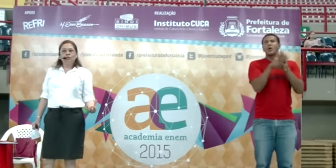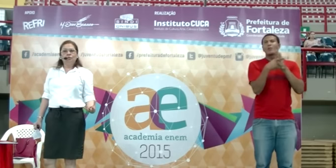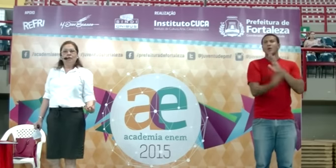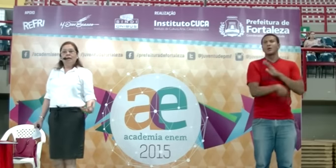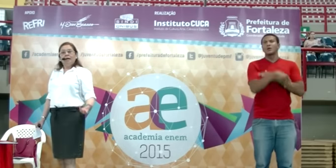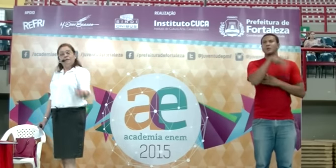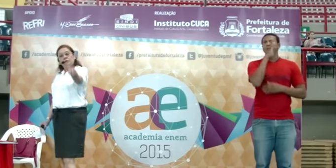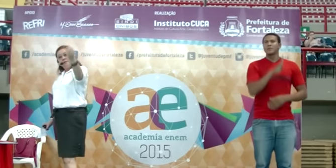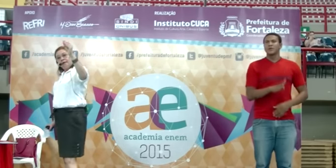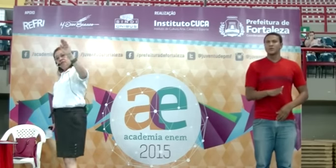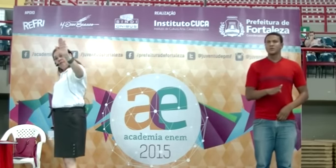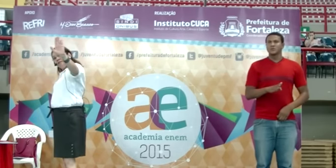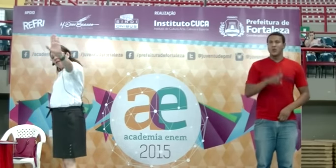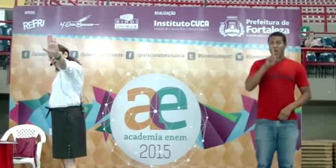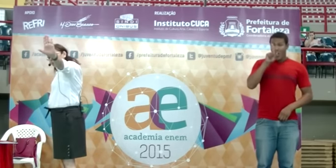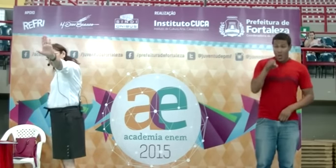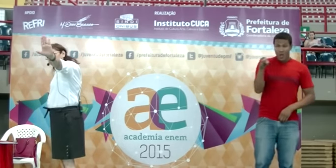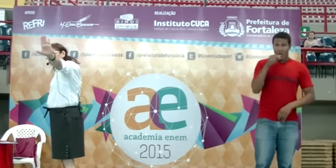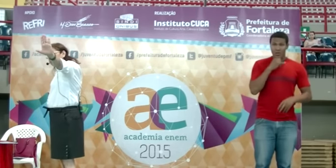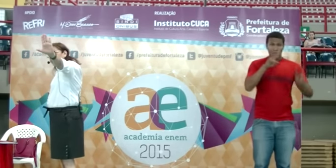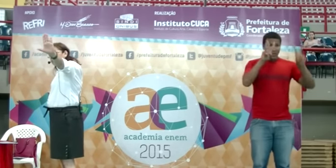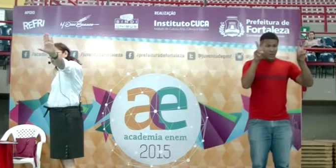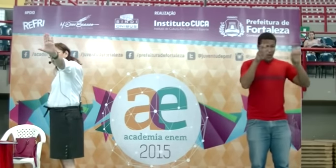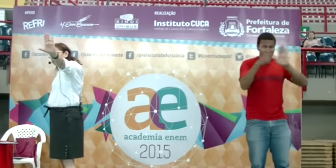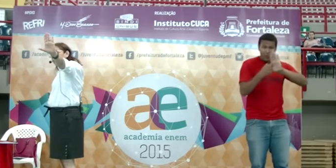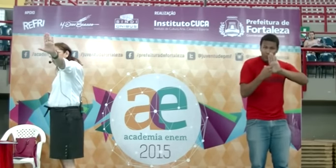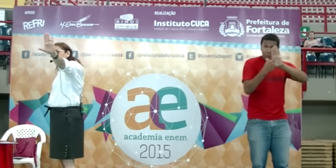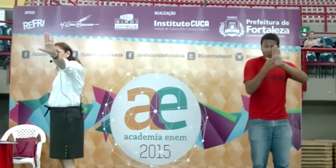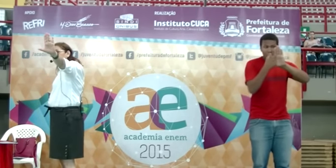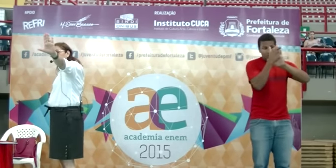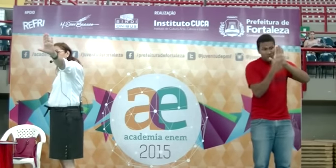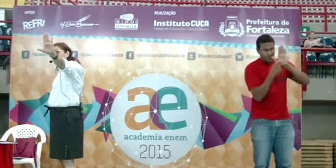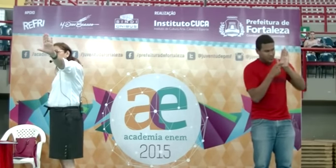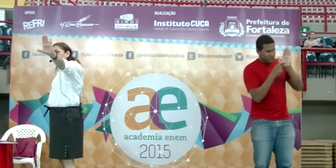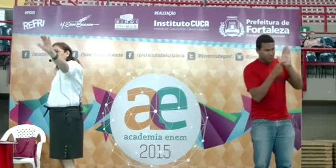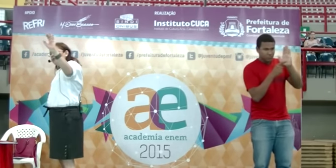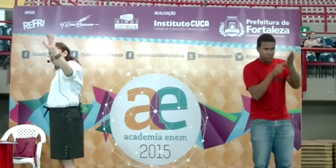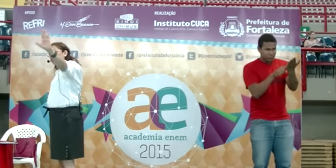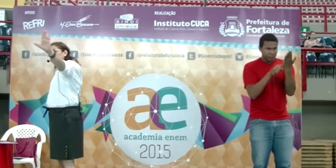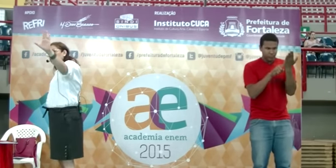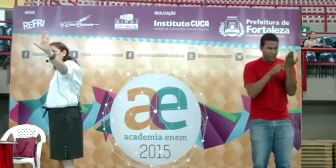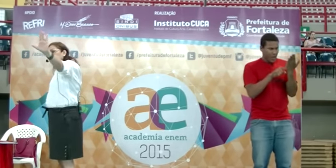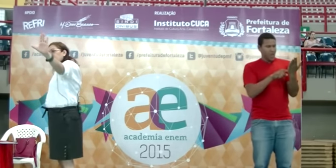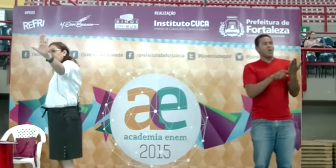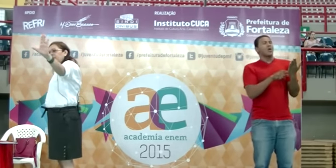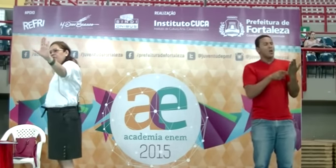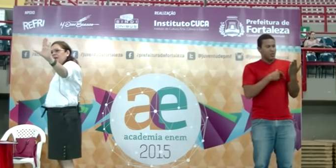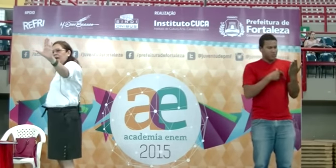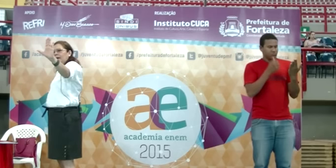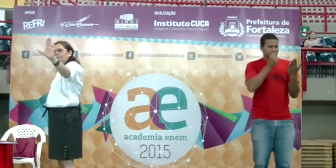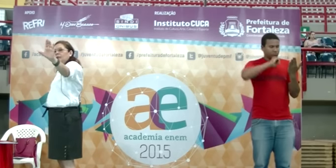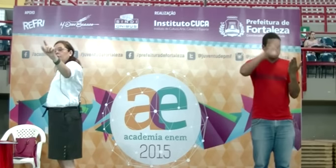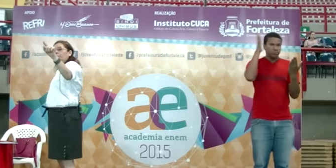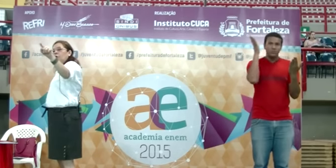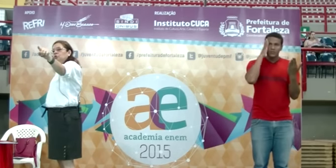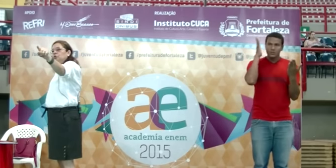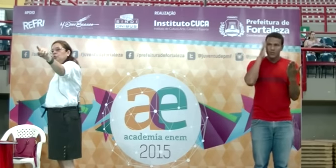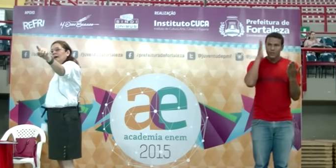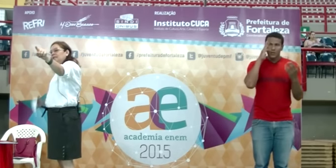é isso, é você dizer, assim que você abre linha 1, que assunto você vai